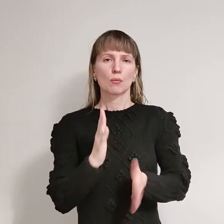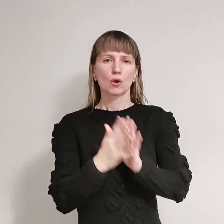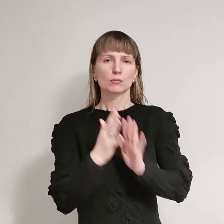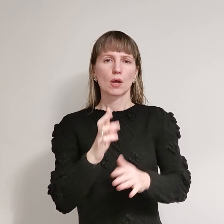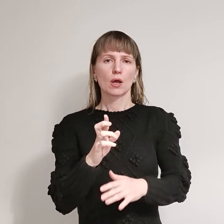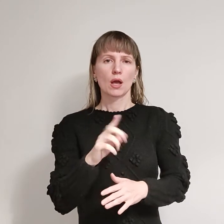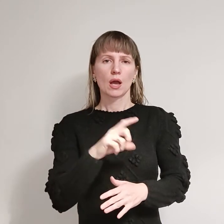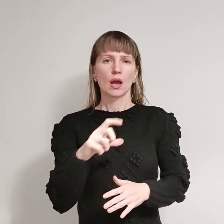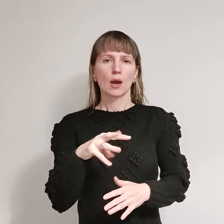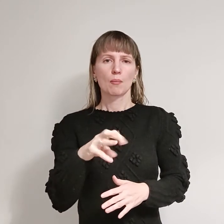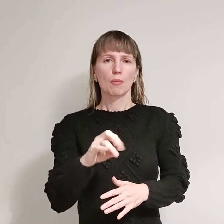Богдана Хмельницького.